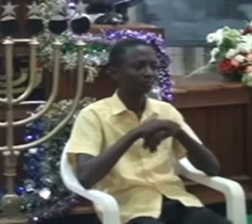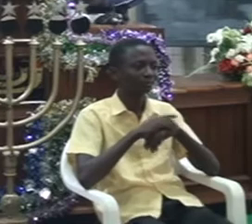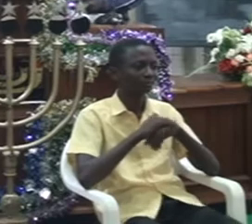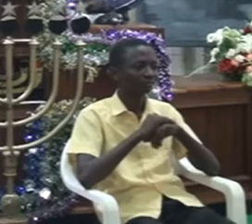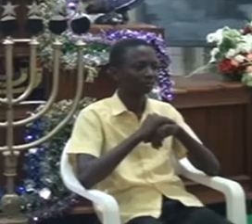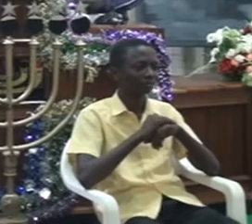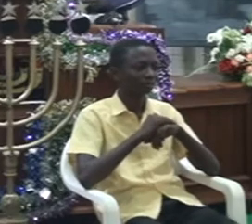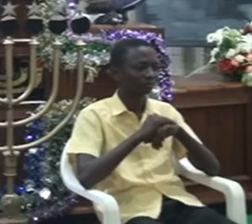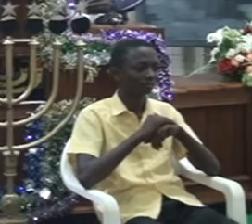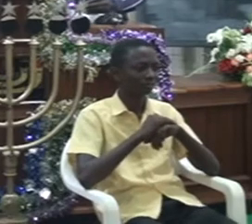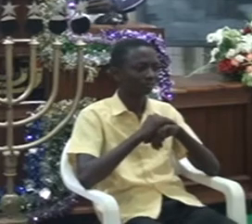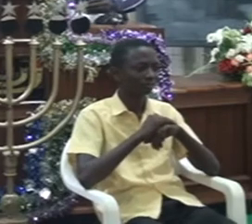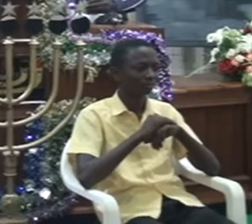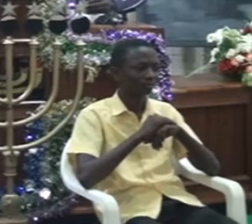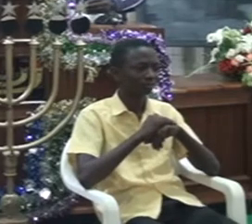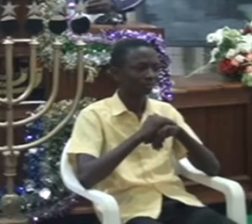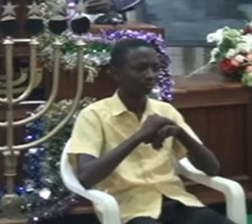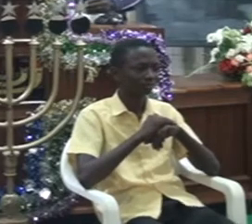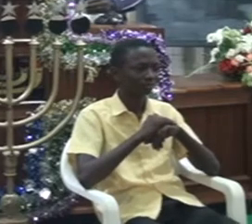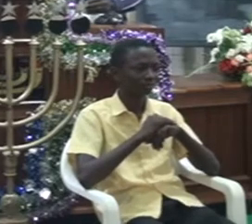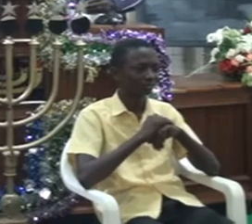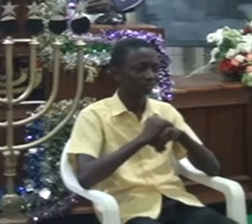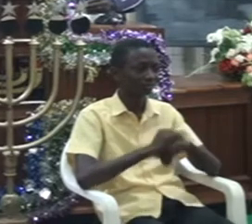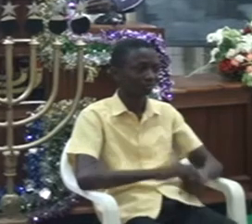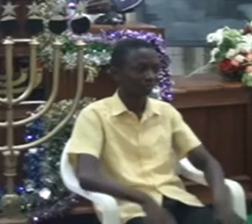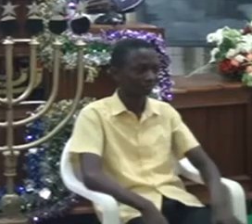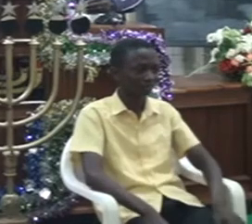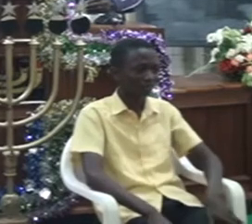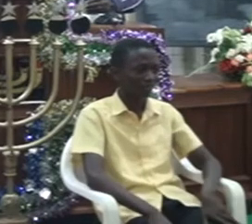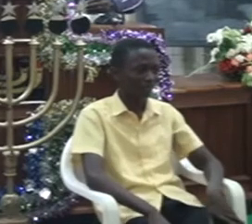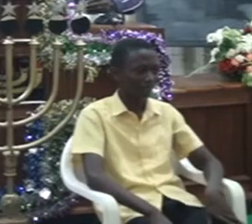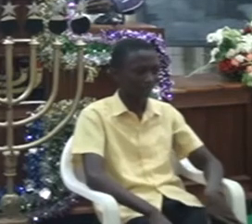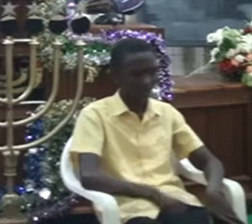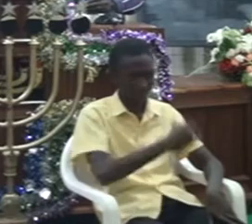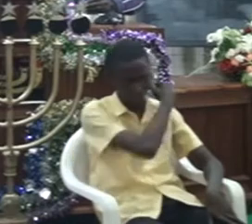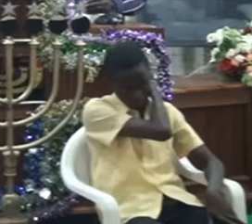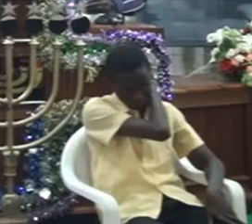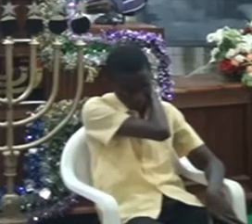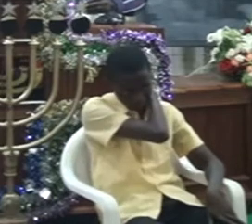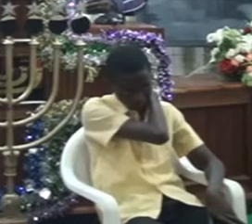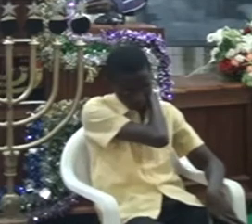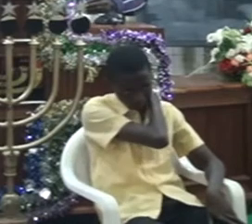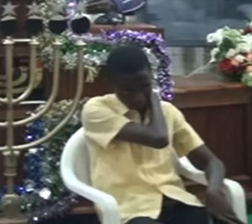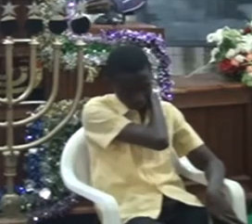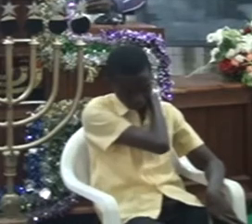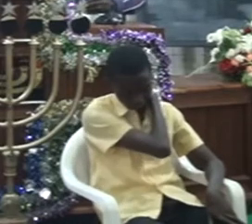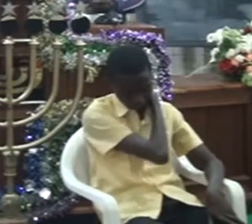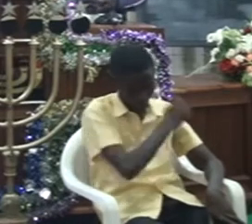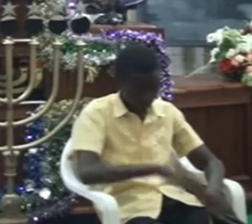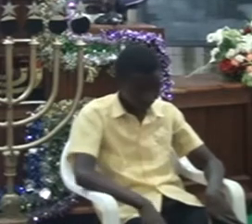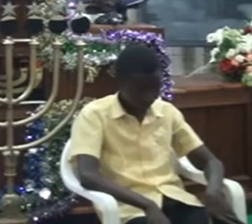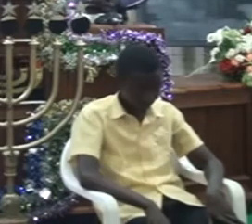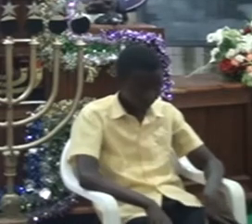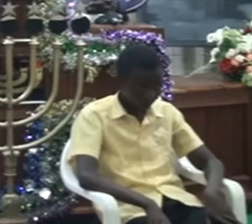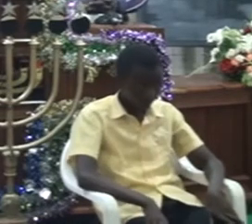iko hapa kwenye mimbari kunaleta neno la Mungu na nikasikia mahubiri yake iko katika ile wazo moya ya ile ambayo nilikuwa nikihubiri pale